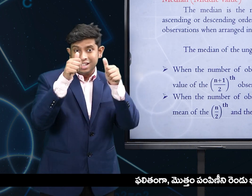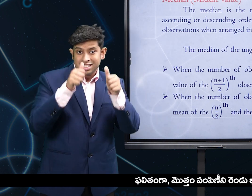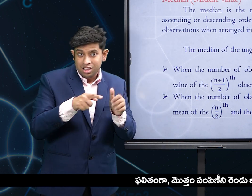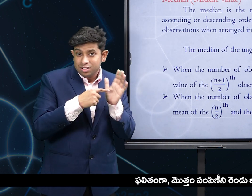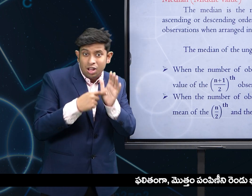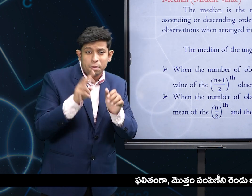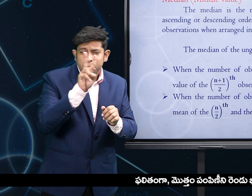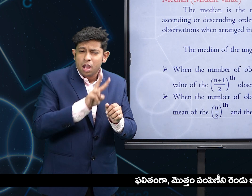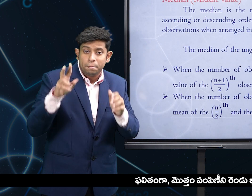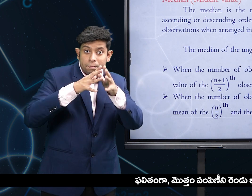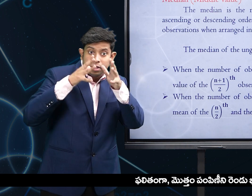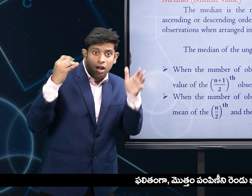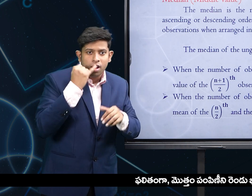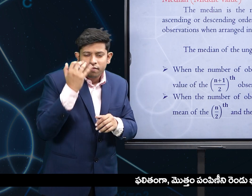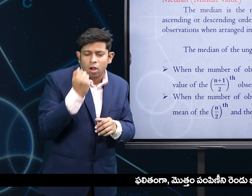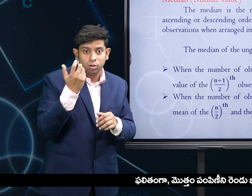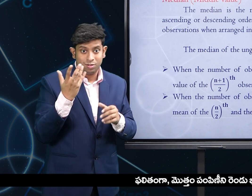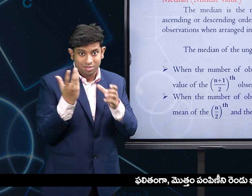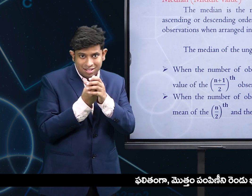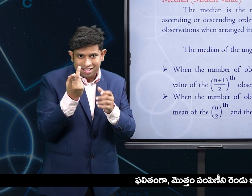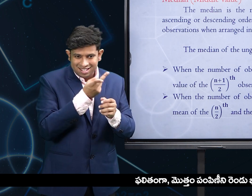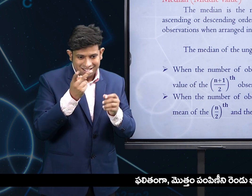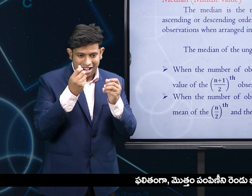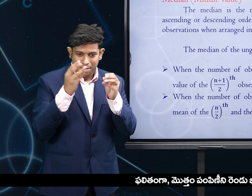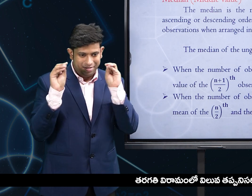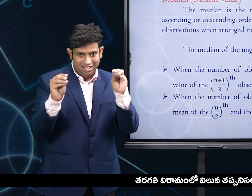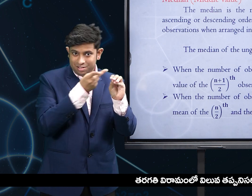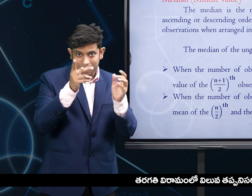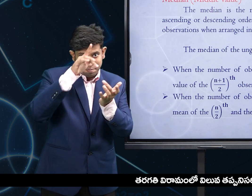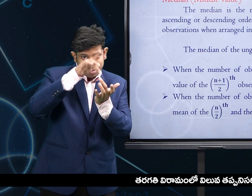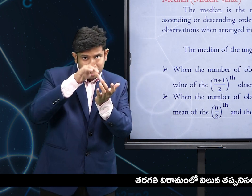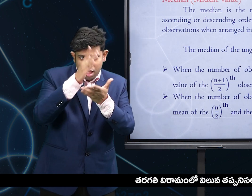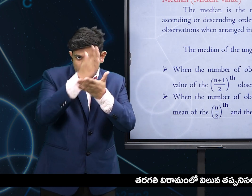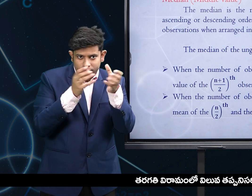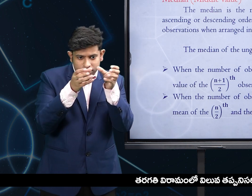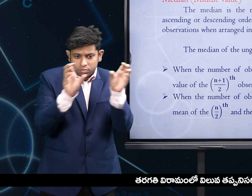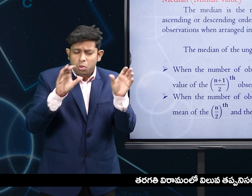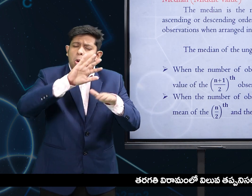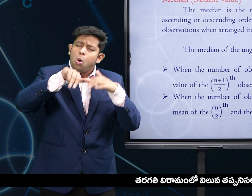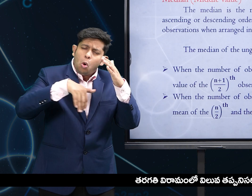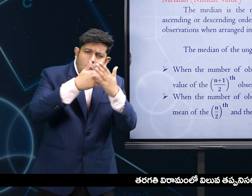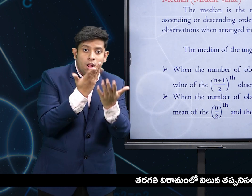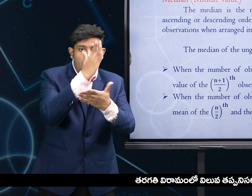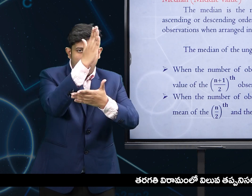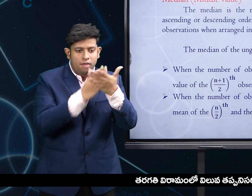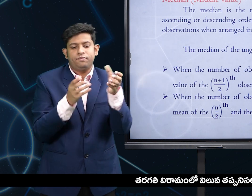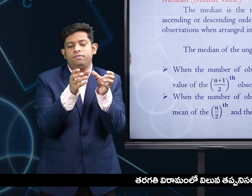ఫలితంగా మొత్తం పంపిణీని 2 భాగాలుగా విభజించే తరగతి విరామంలో విలువ తప్పనిసరిగా